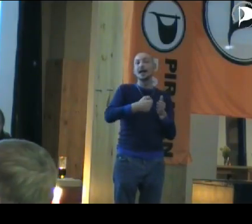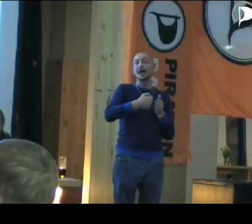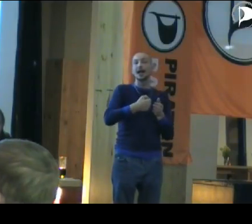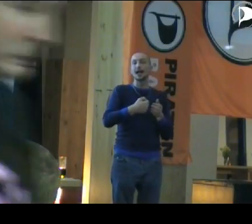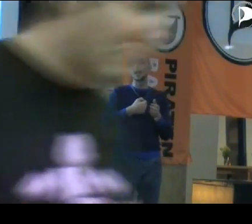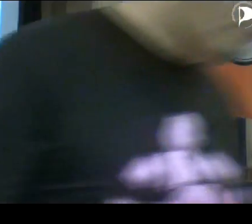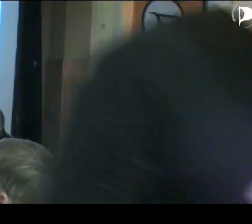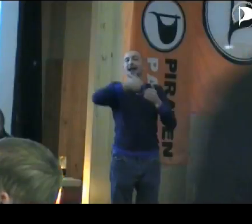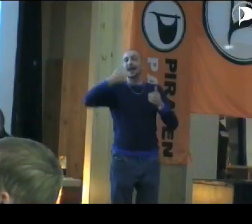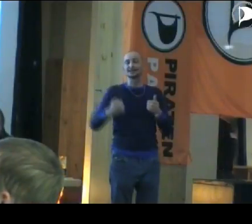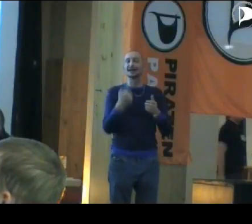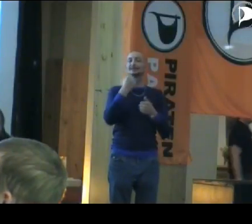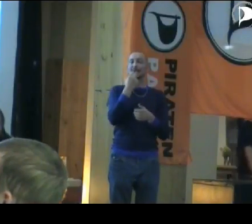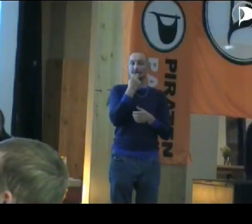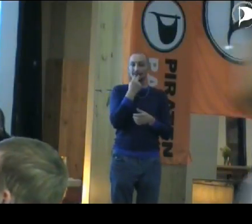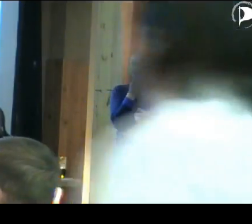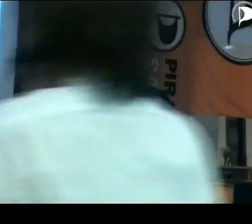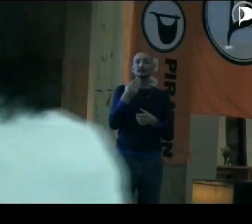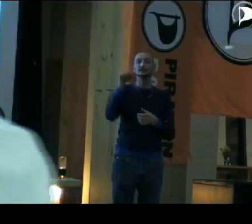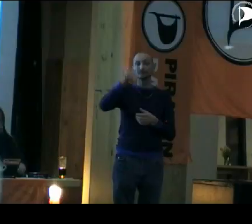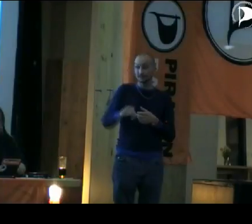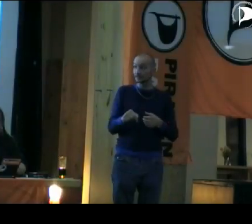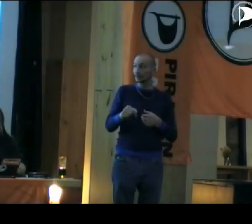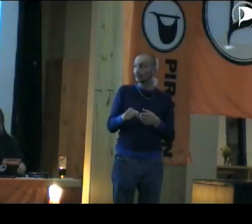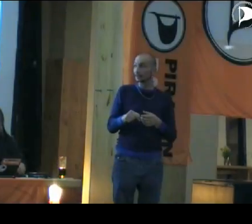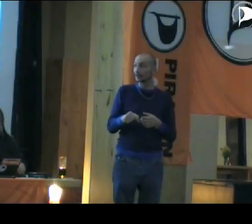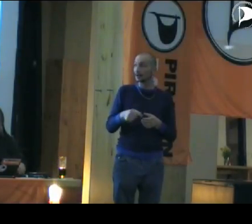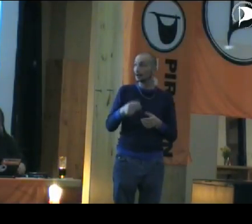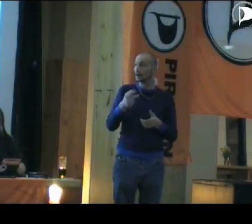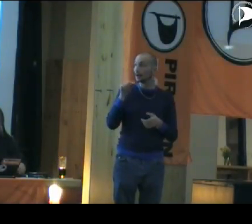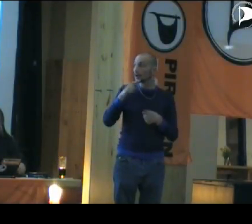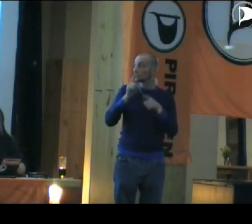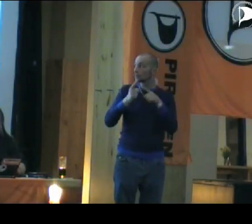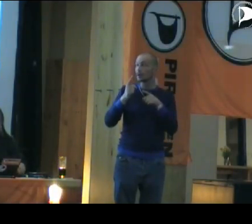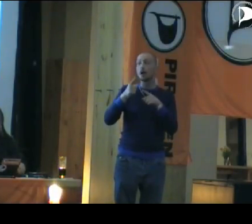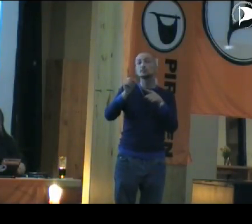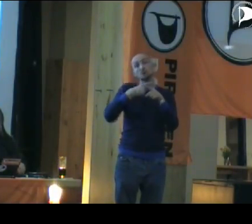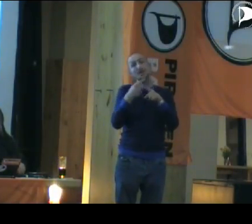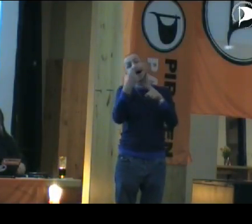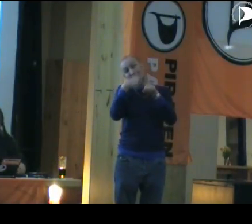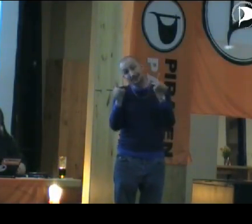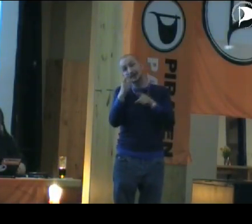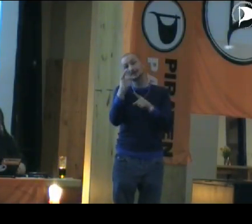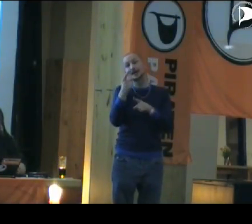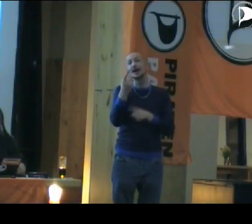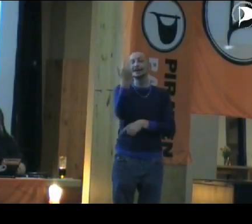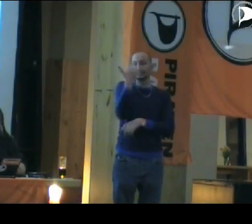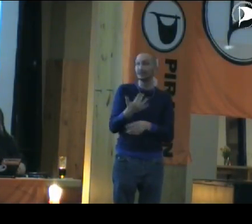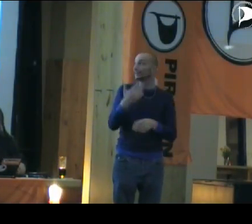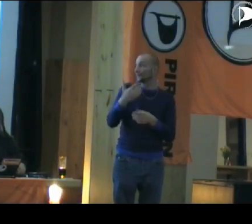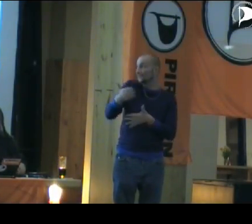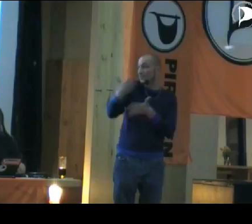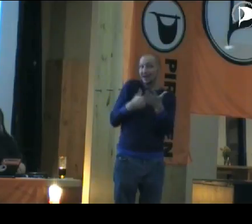genau die kündige ich jetzt die nummer 9 leider alles ausgezählt als auf gesagt ich will